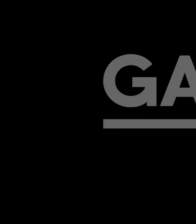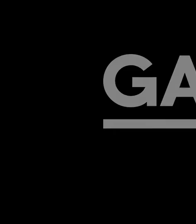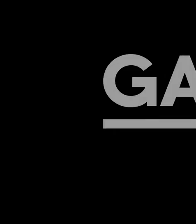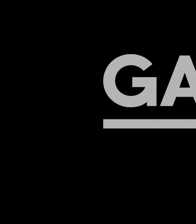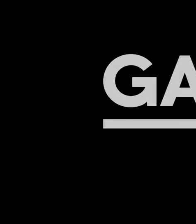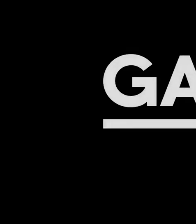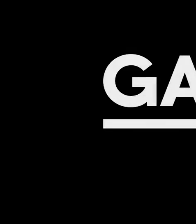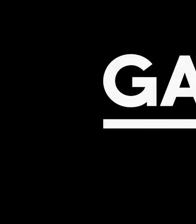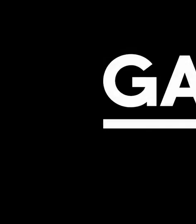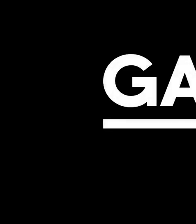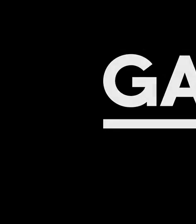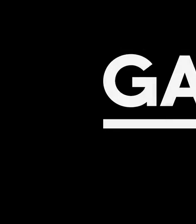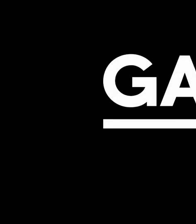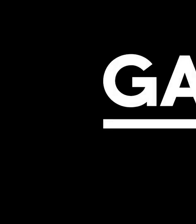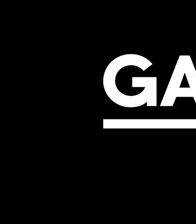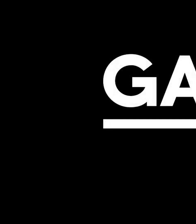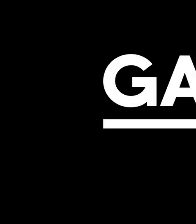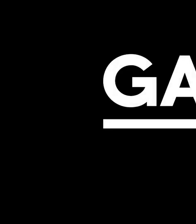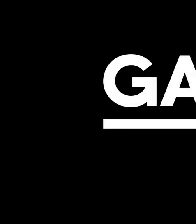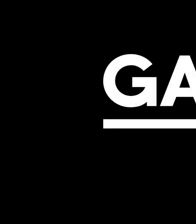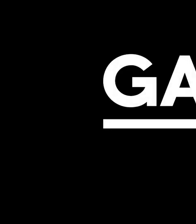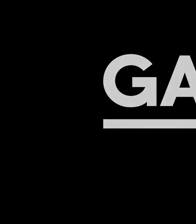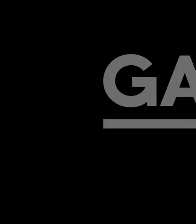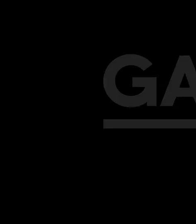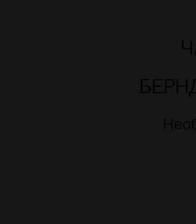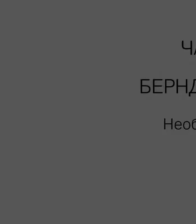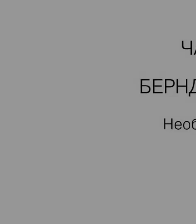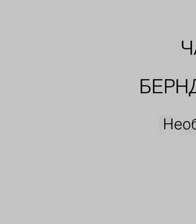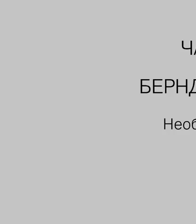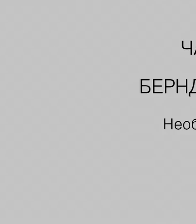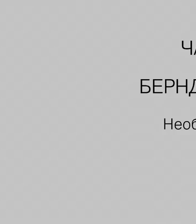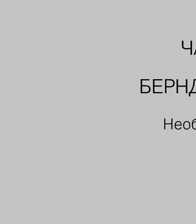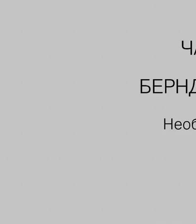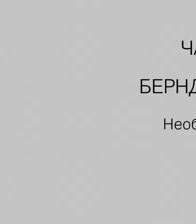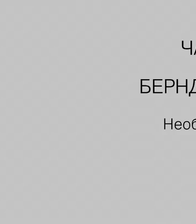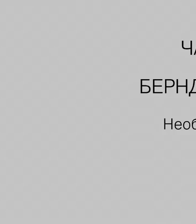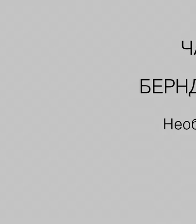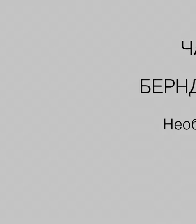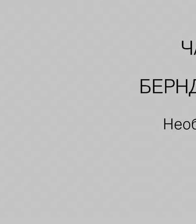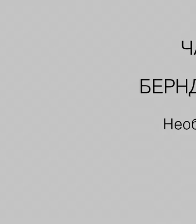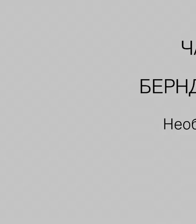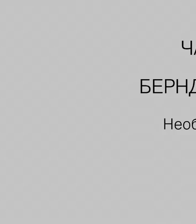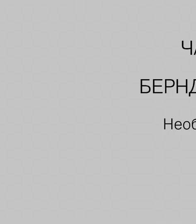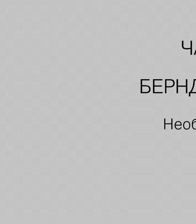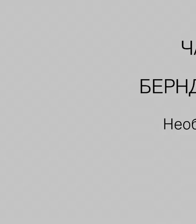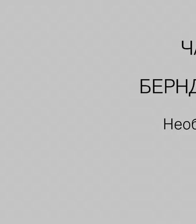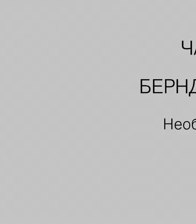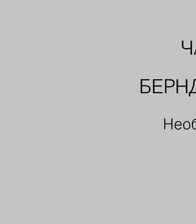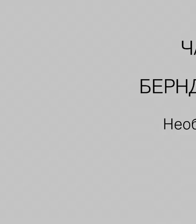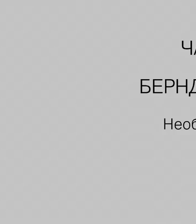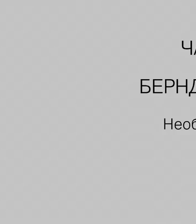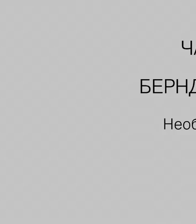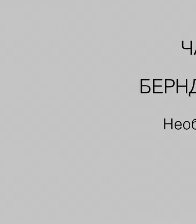На черном фоне появляется белая надпись «Гараж» латинскими буквами. Затемнение. Из темноты появляется белый фон. Черными